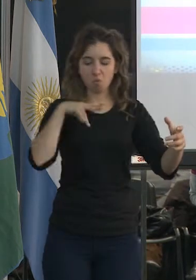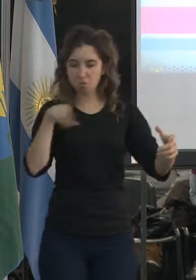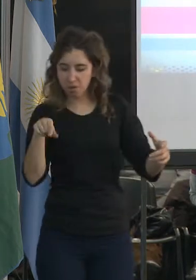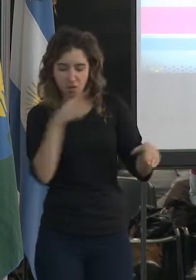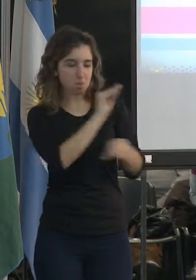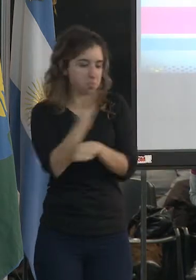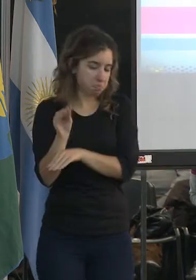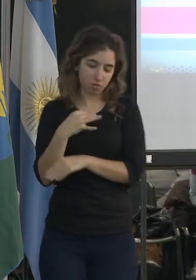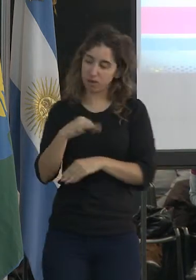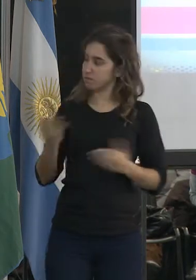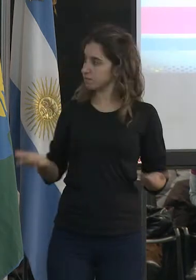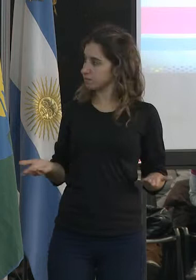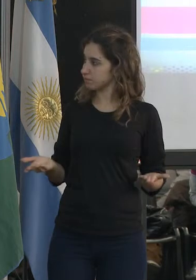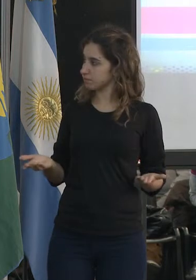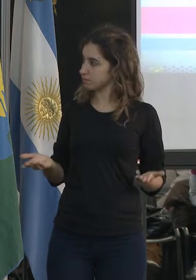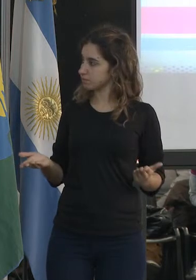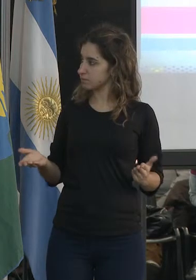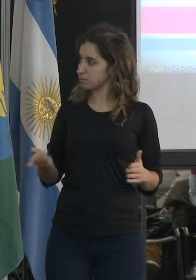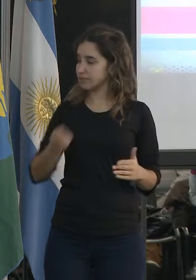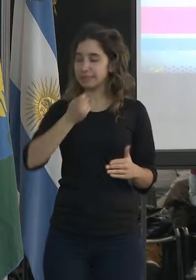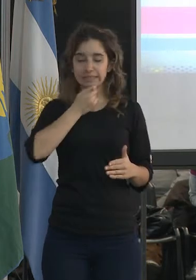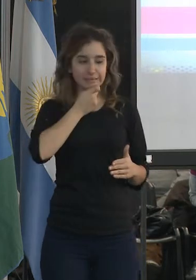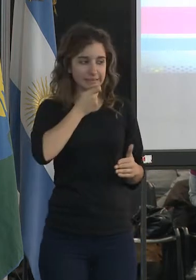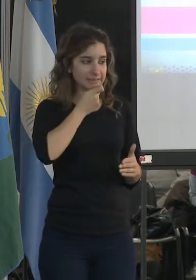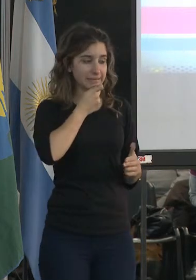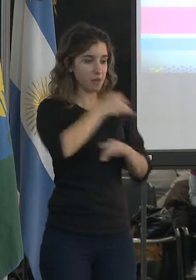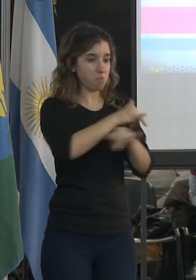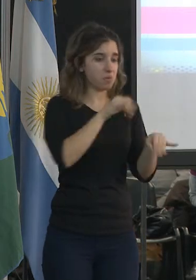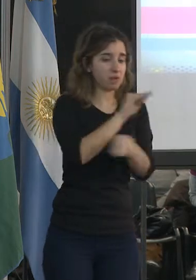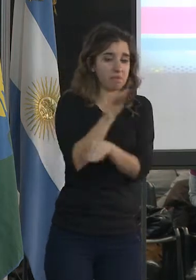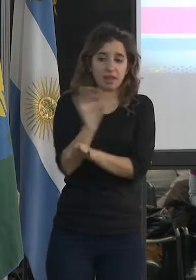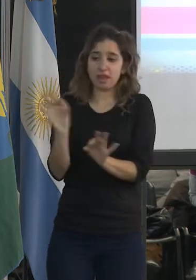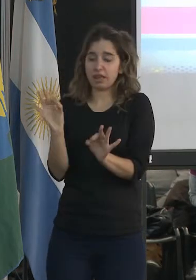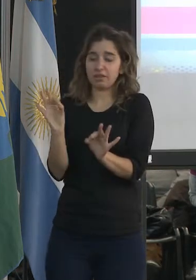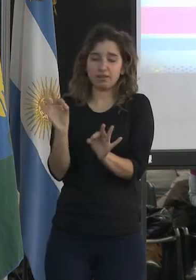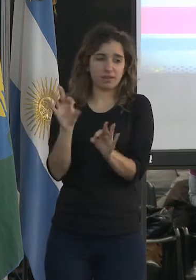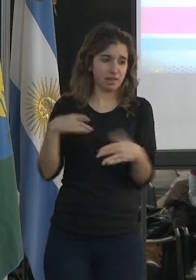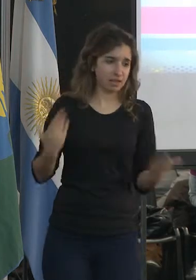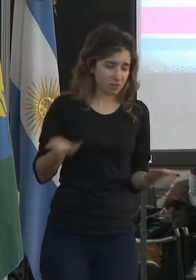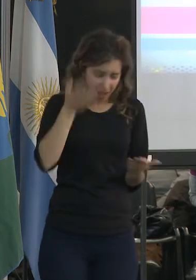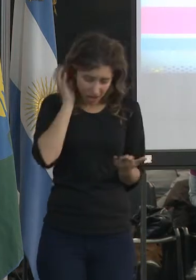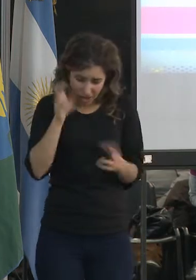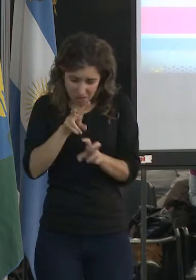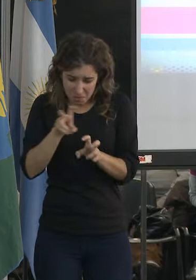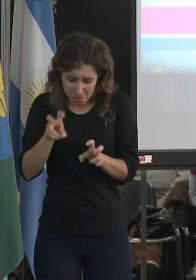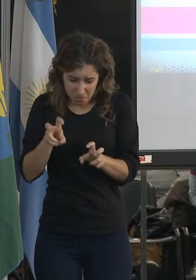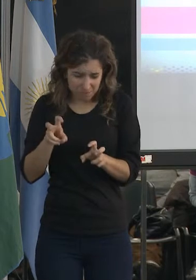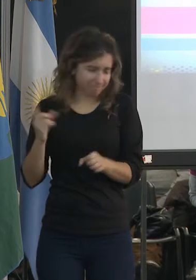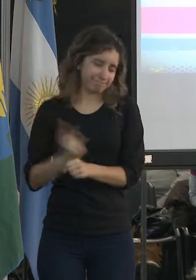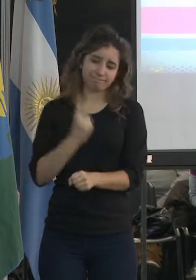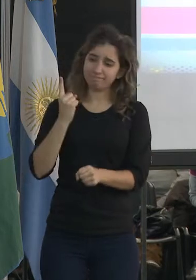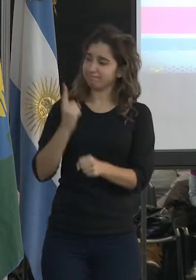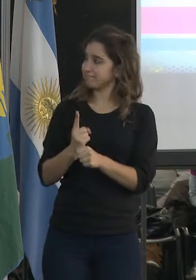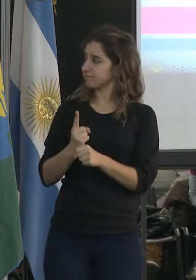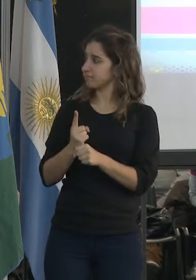con fines de lucro. Porque en la medida en que no agrandemos esa torta, la viabilidad y sustentabilidad de muchos medios no va a ser posible.